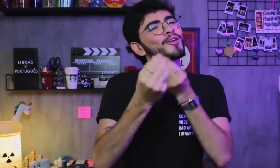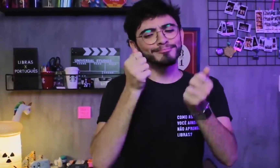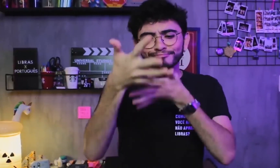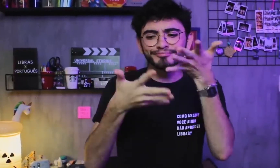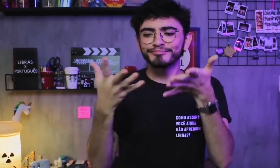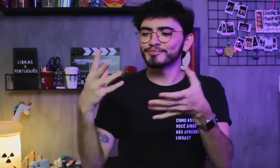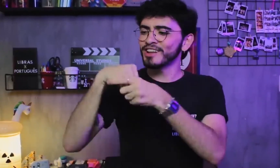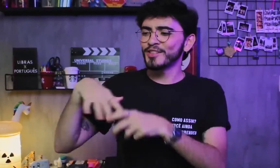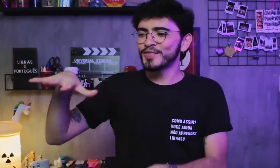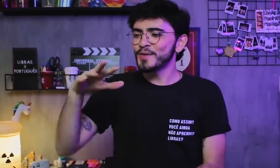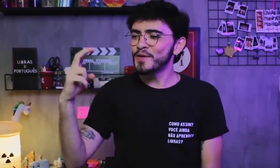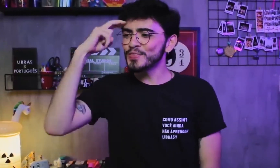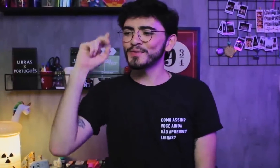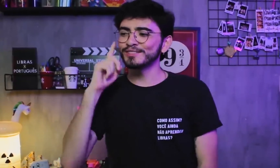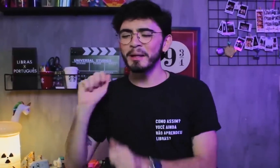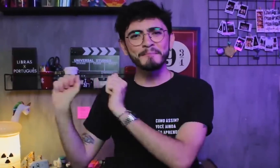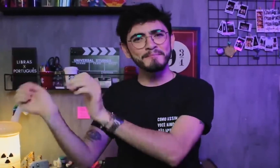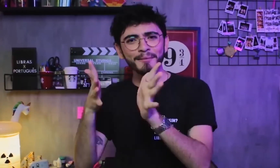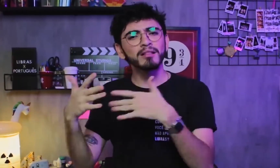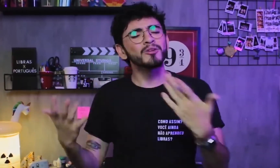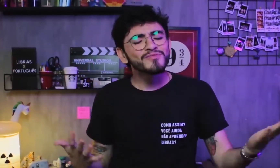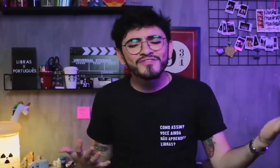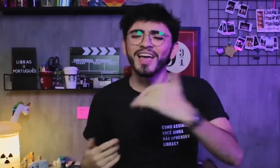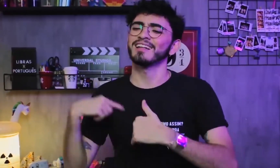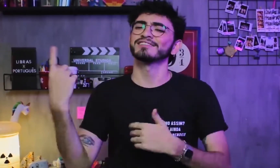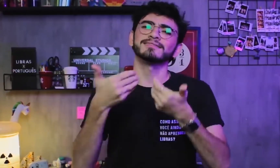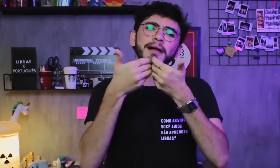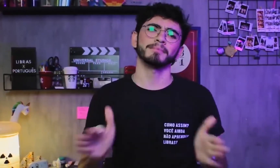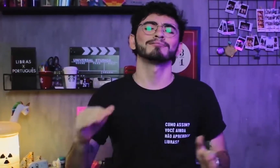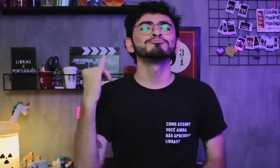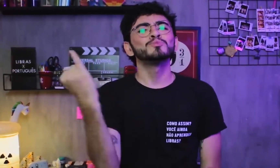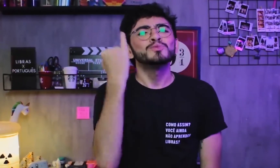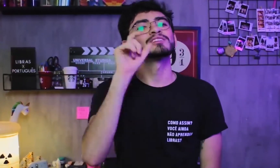sobre a cultura dos surdos que falam Libras, só vem, pois estamos de portas abertas.